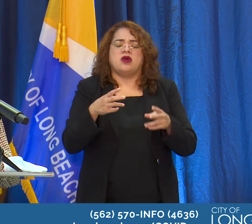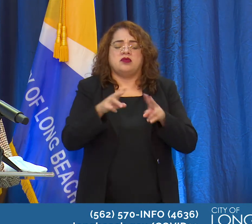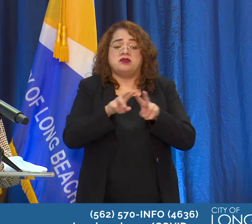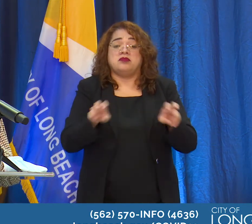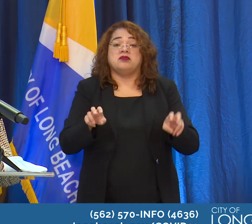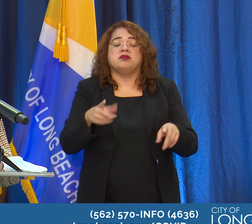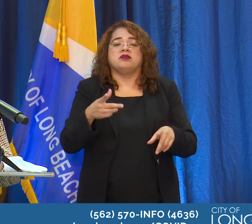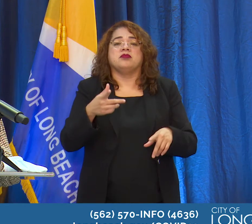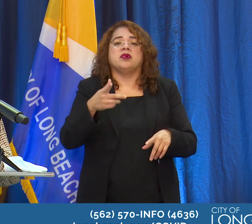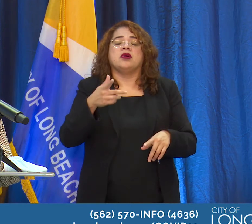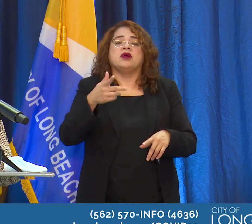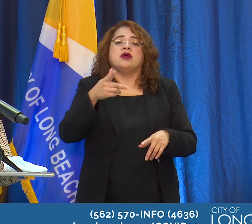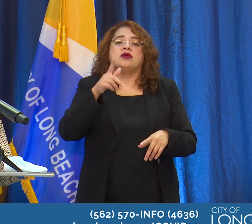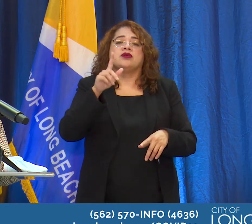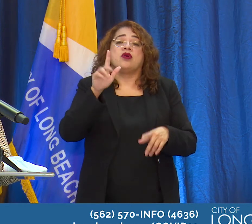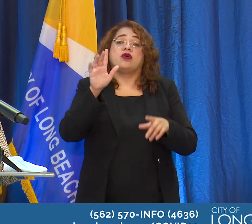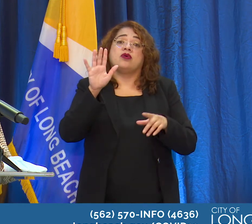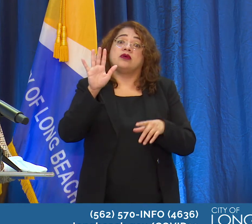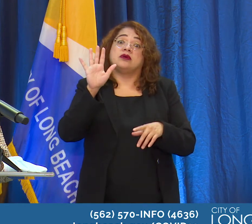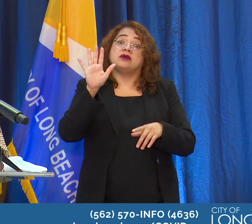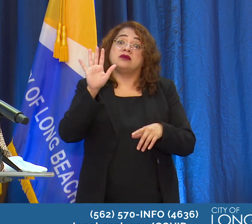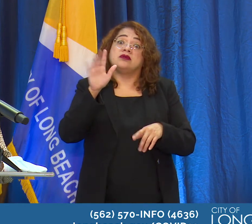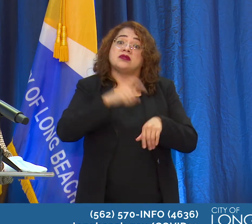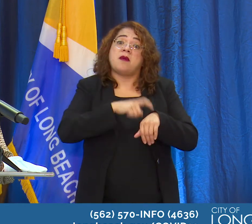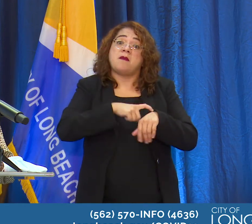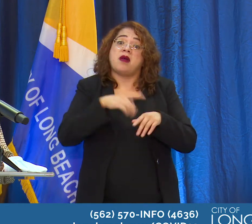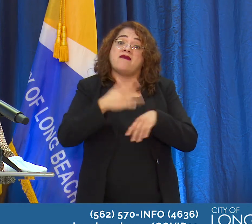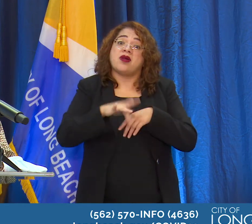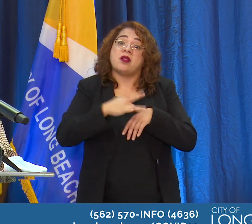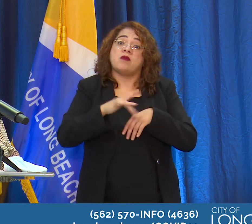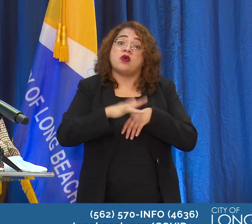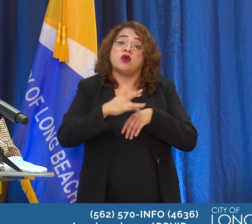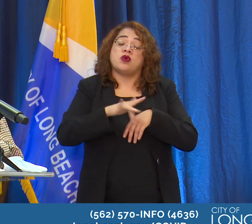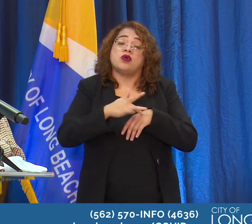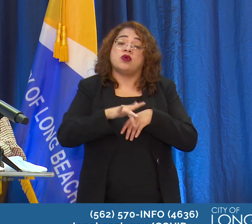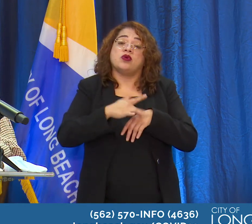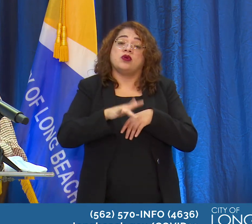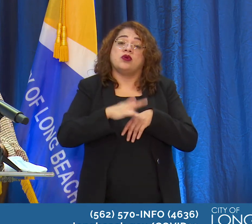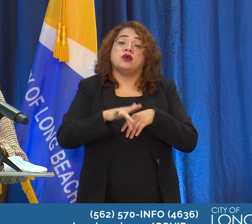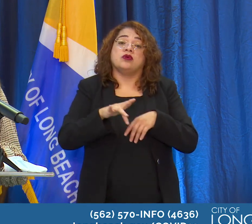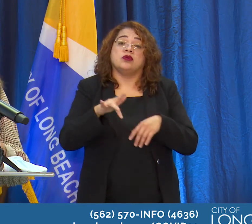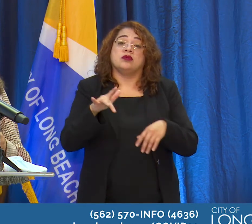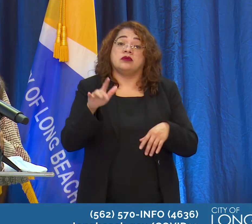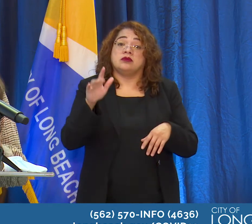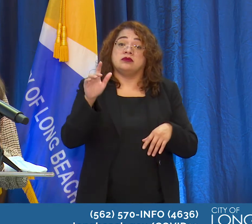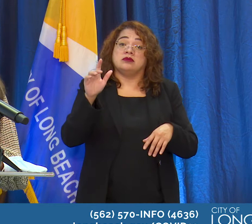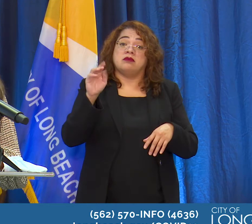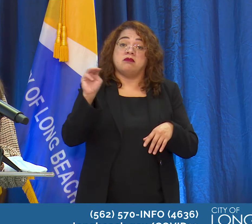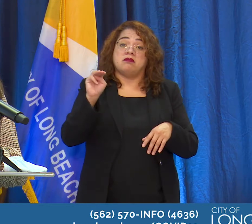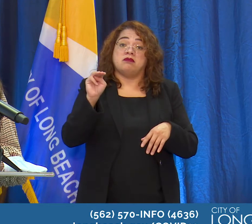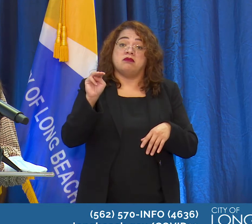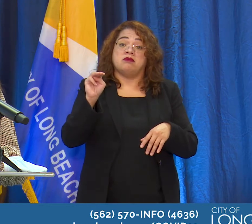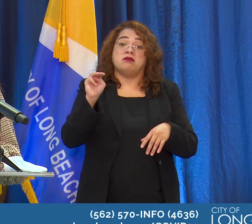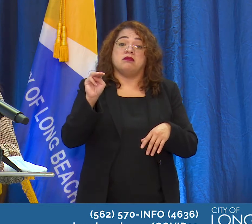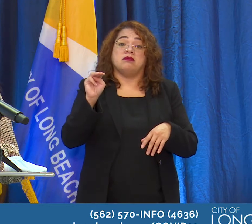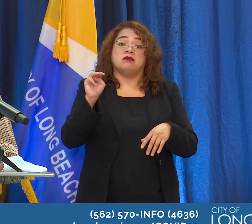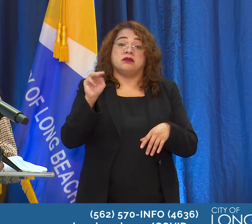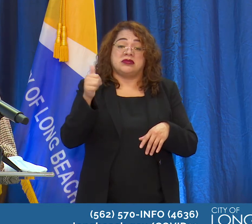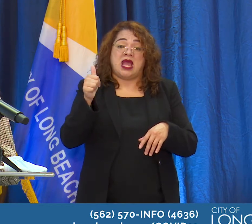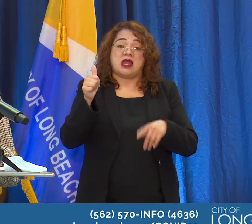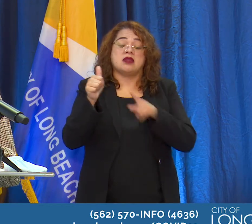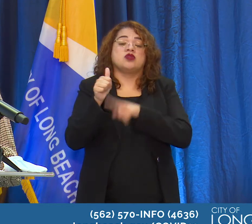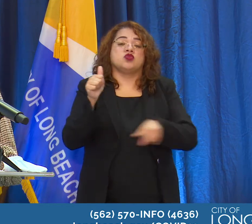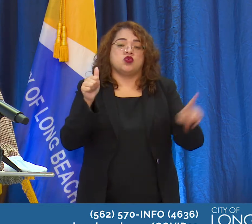la tarde. Entonces, para aquellos ustedes que quizás despertaron con síntomas y se quieren hacer el examen y no tienen una cita o no